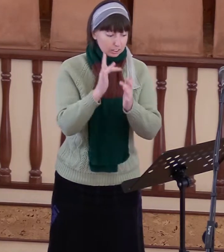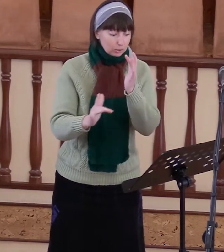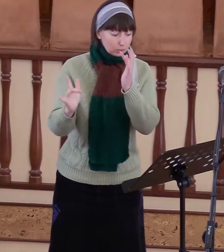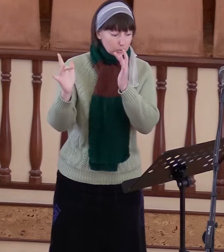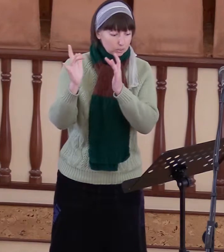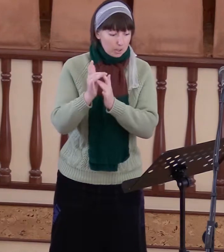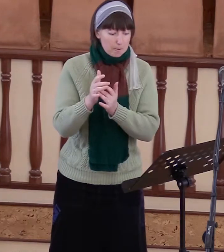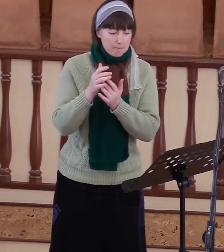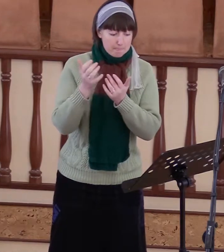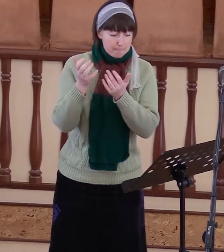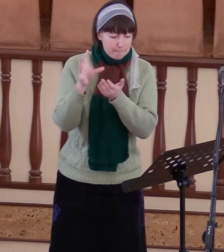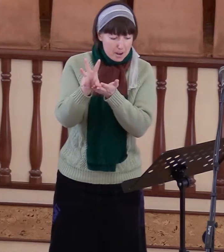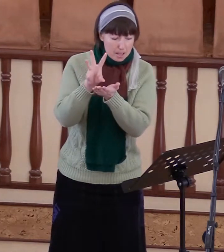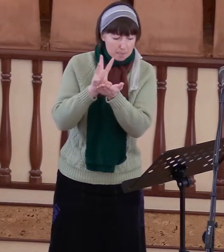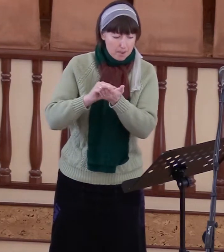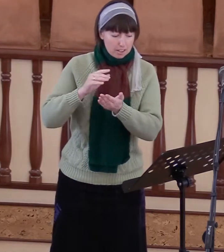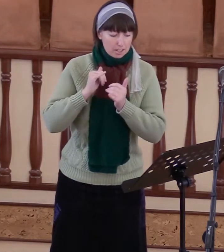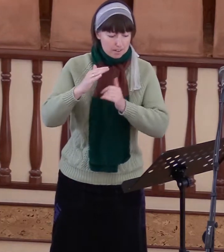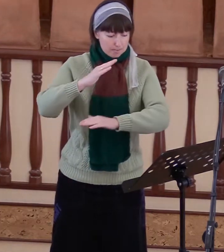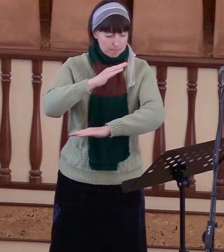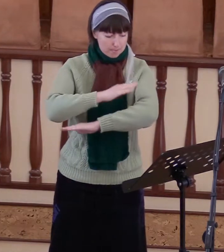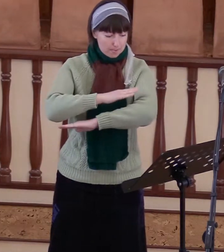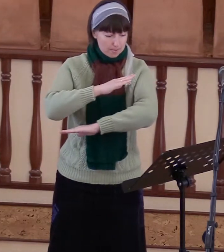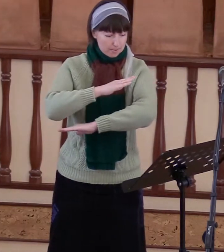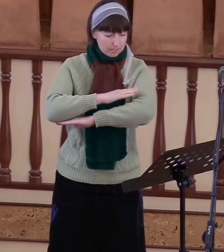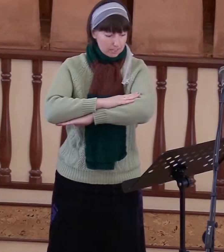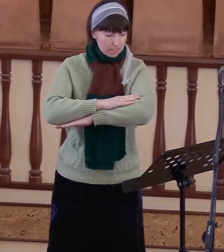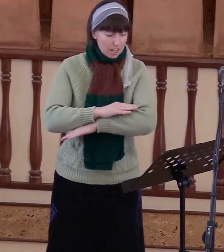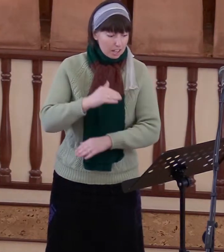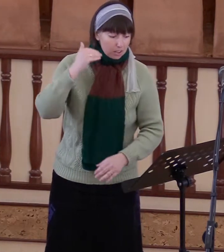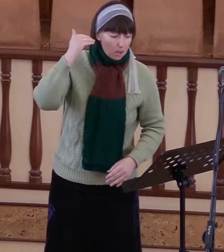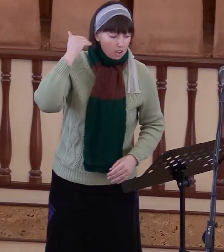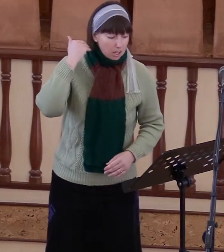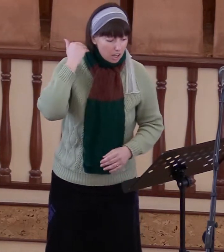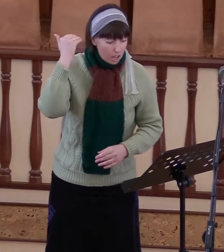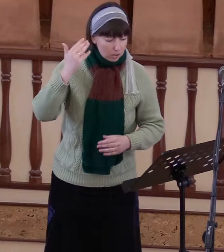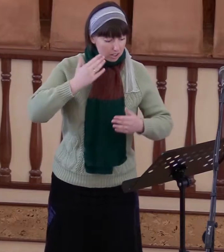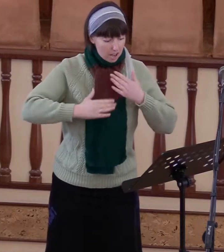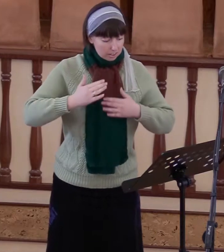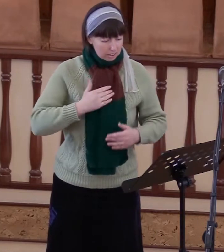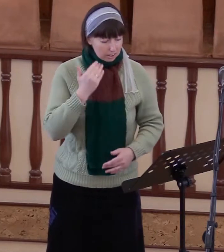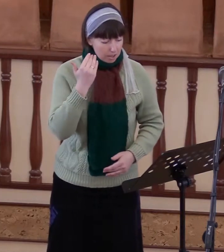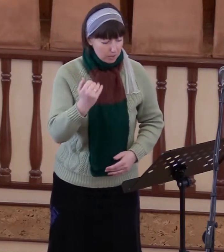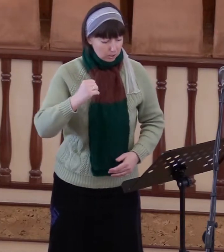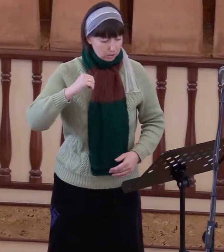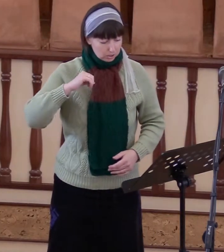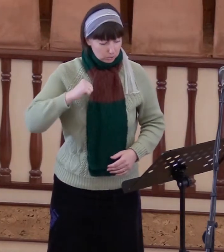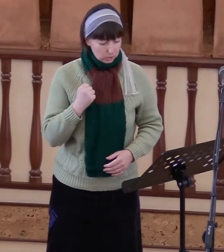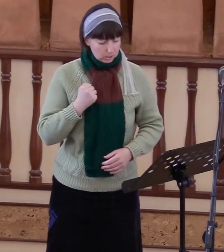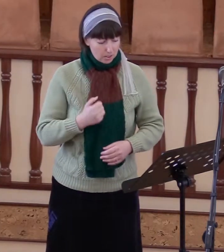Иисус Христос – пример для подражания. Его порадует твой друг